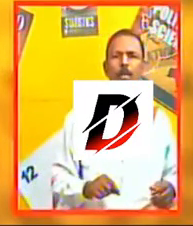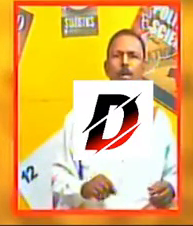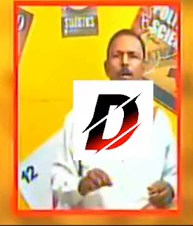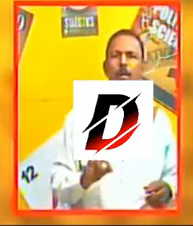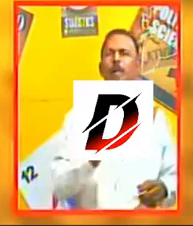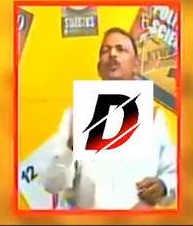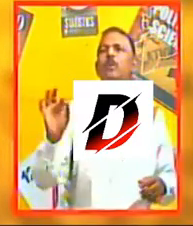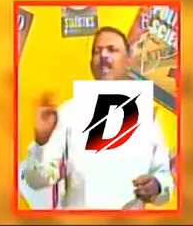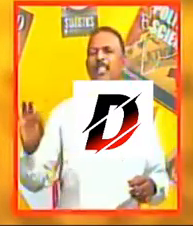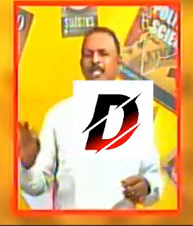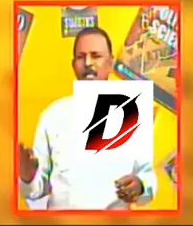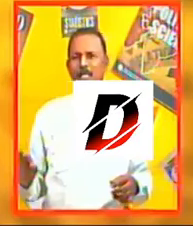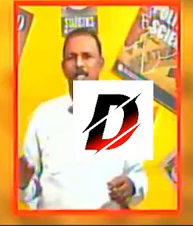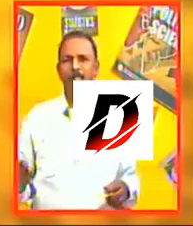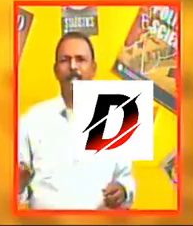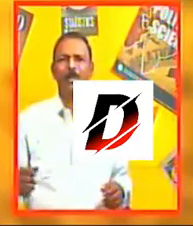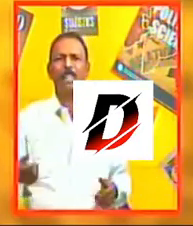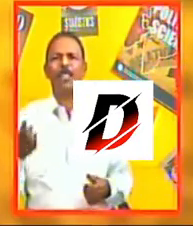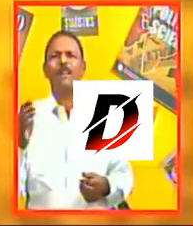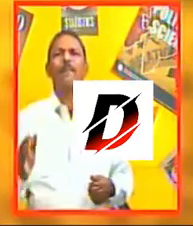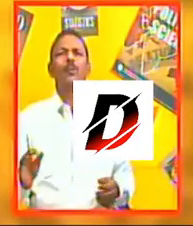மெட்ரோபாலிட்டன், சொல்லுங்க, மெட்ரோபாலிட்டன் சிட்டியாக இருக்கலாம்.